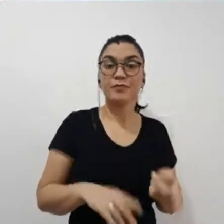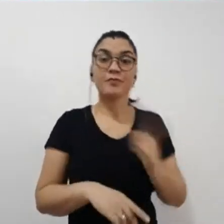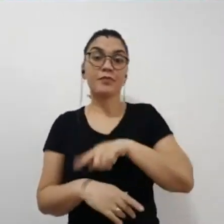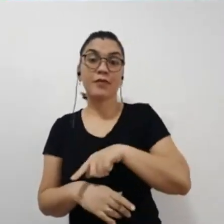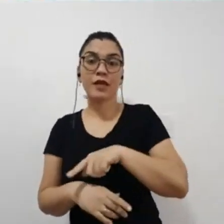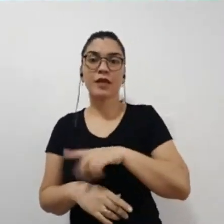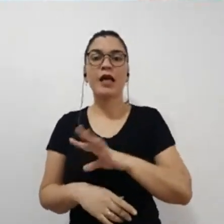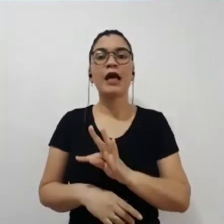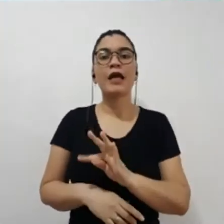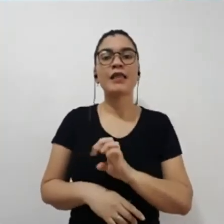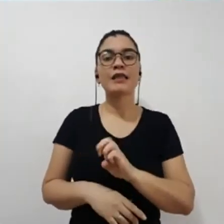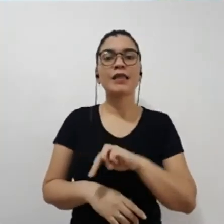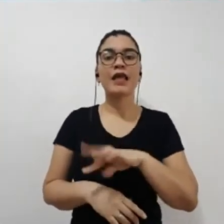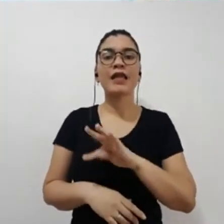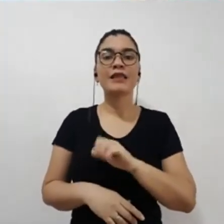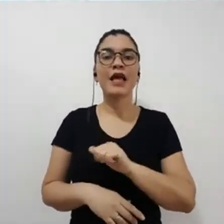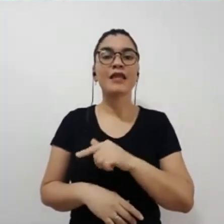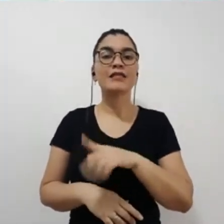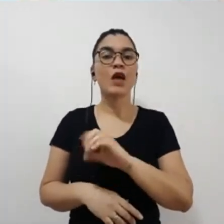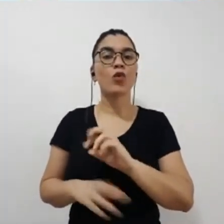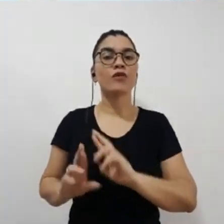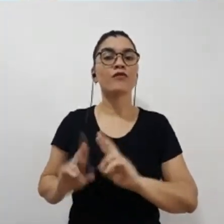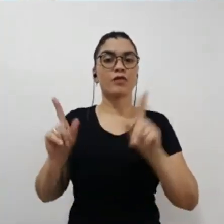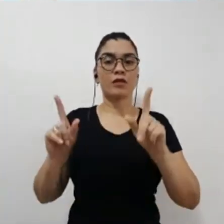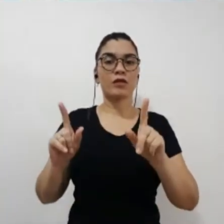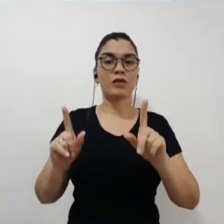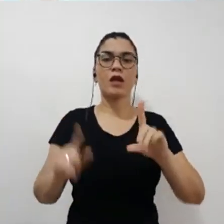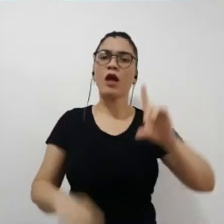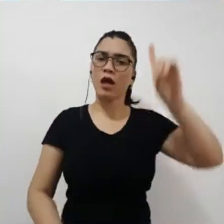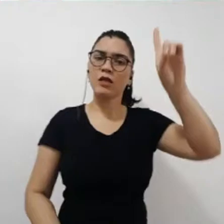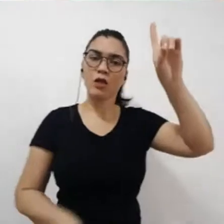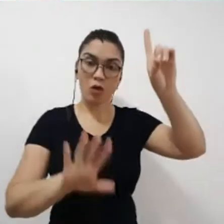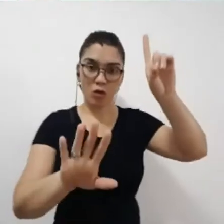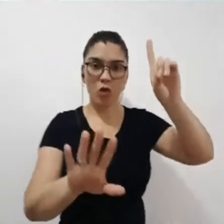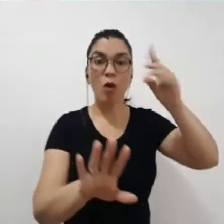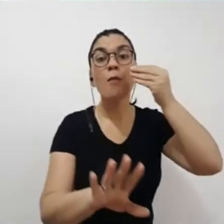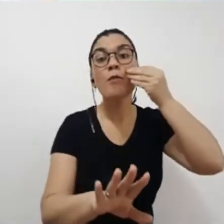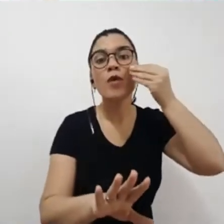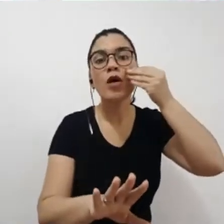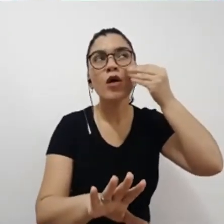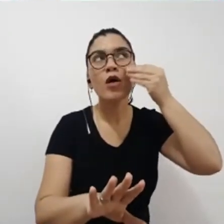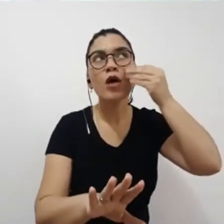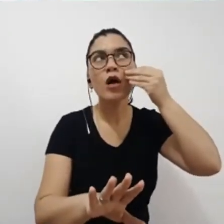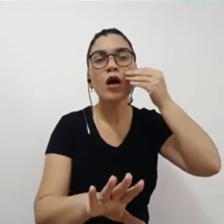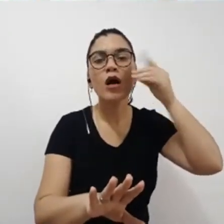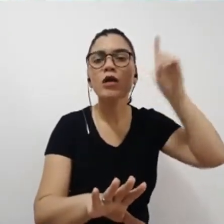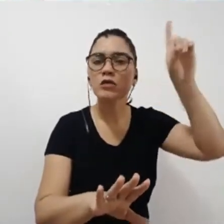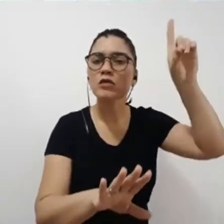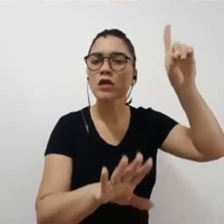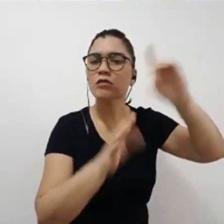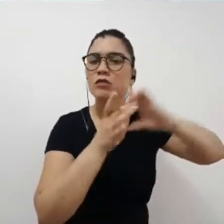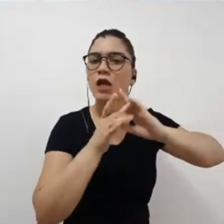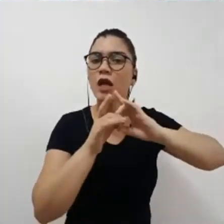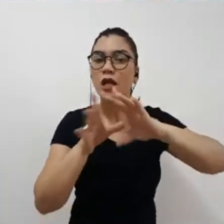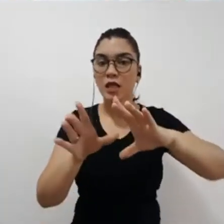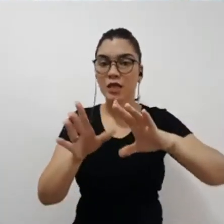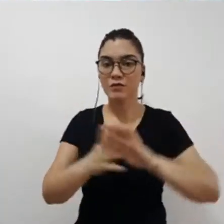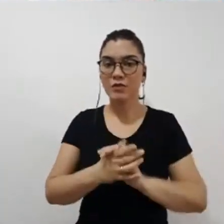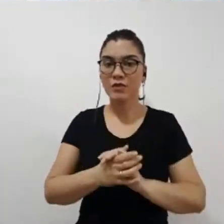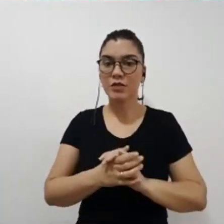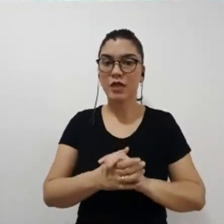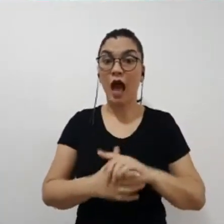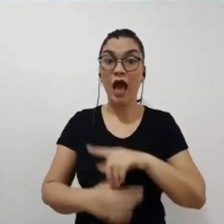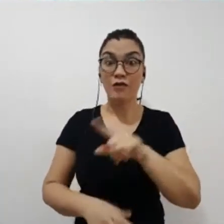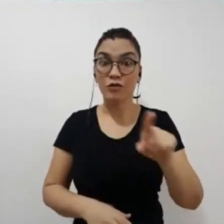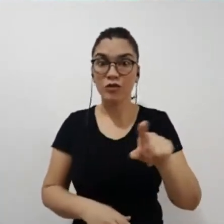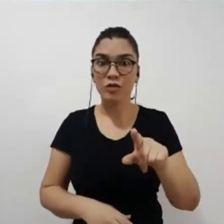Deus permite a provação. Deus traz até nós a provação. A maneira como o teu coração reage, a